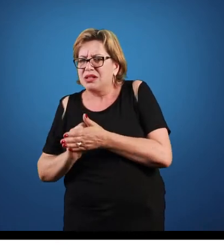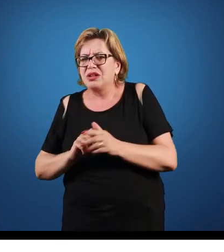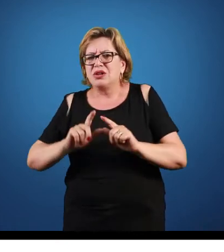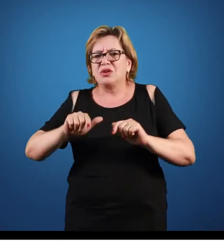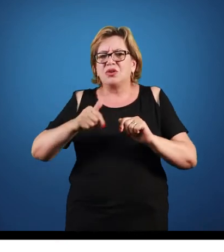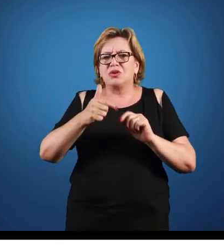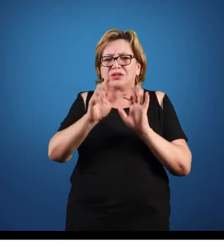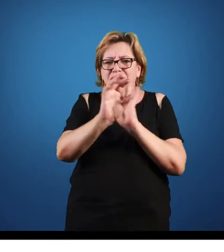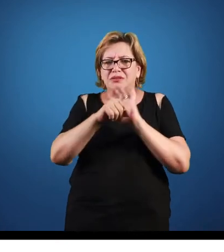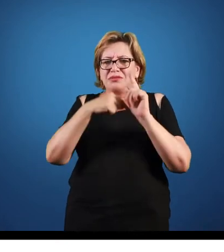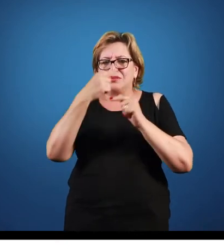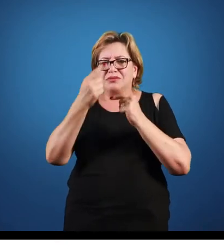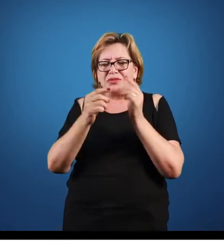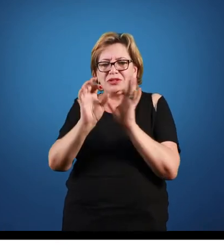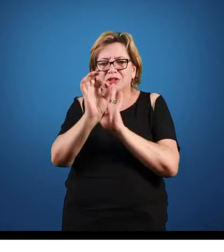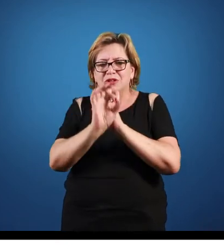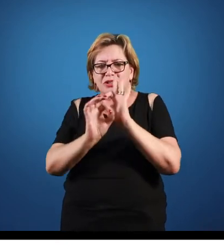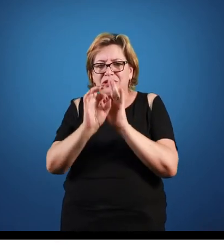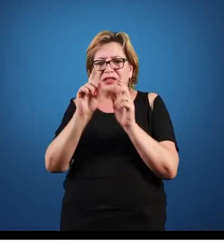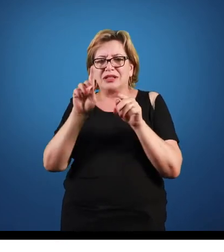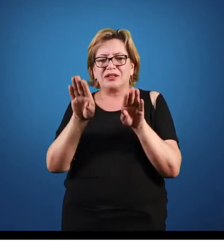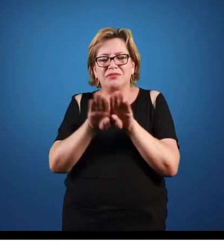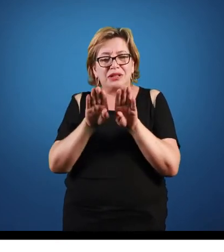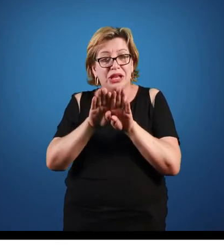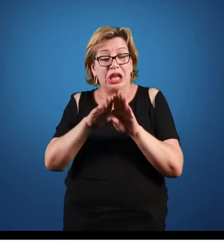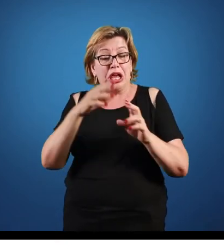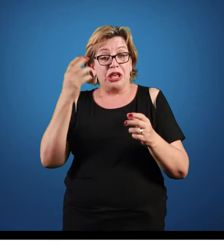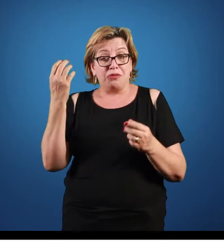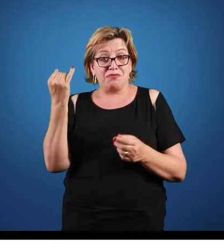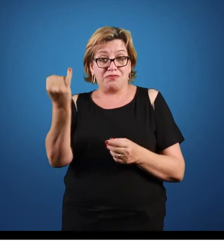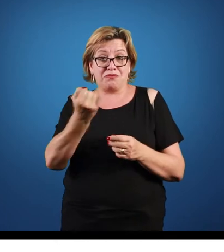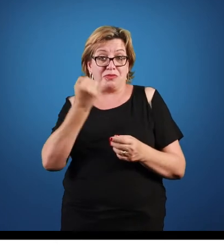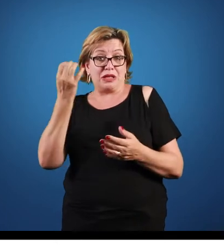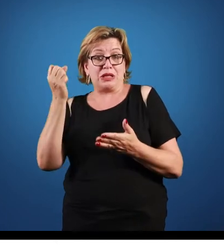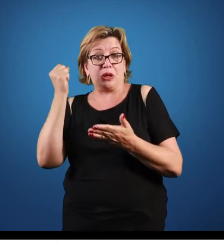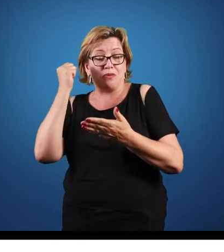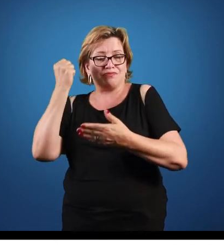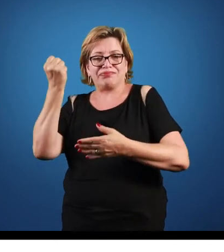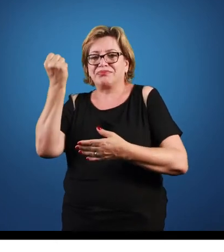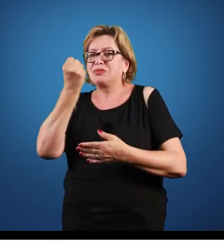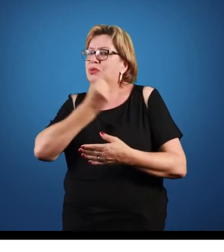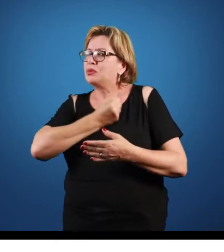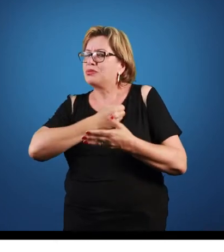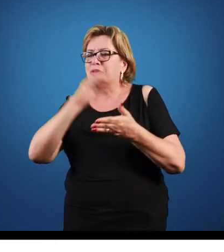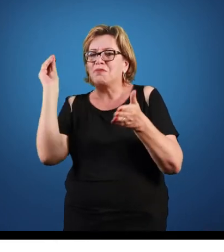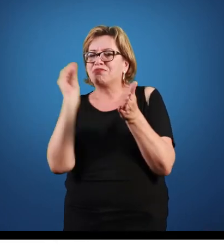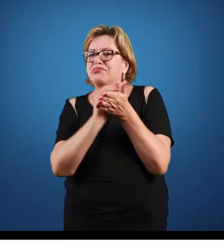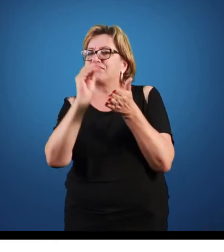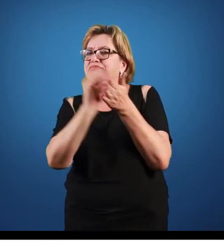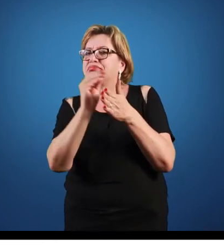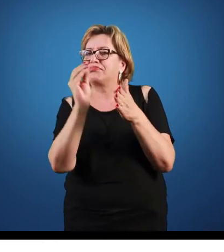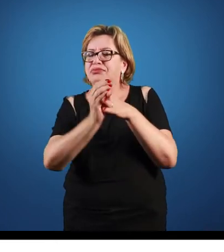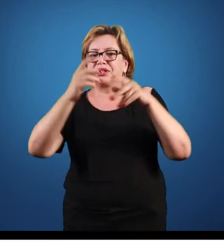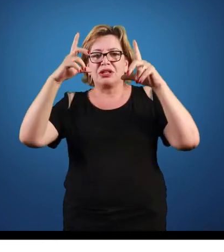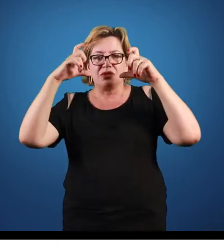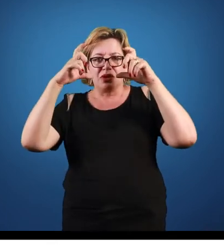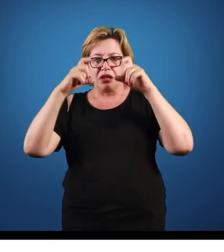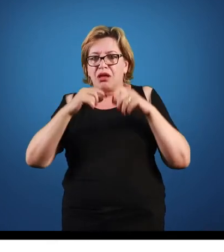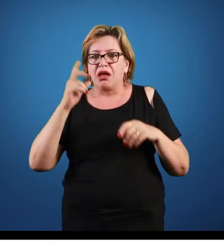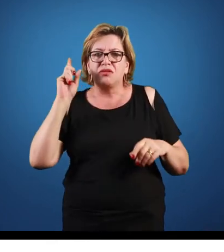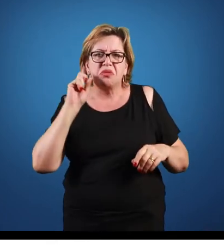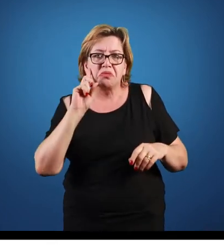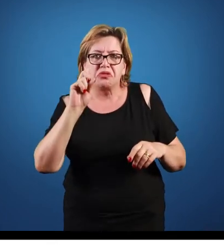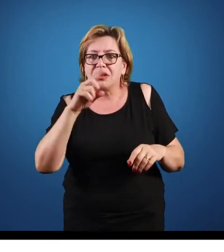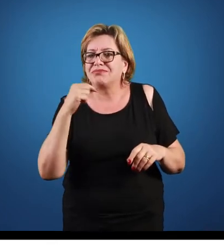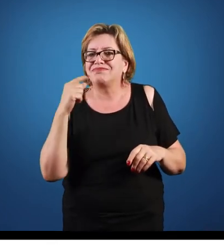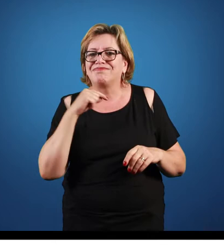foto sim sempre no melhor da minha forma até porque você não vai usar o som baixo determinar um dia uma tarde por